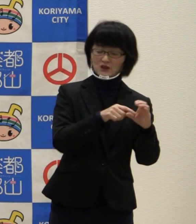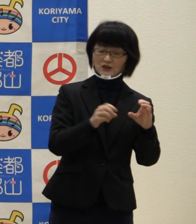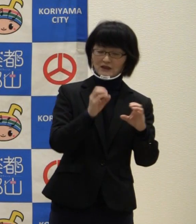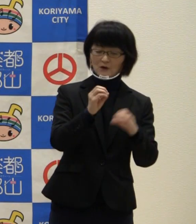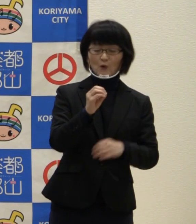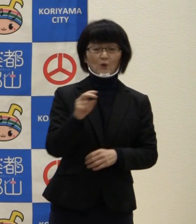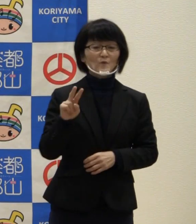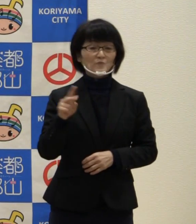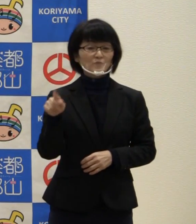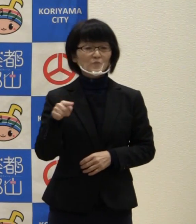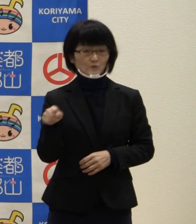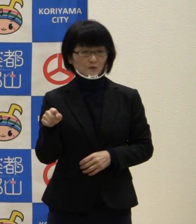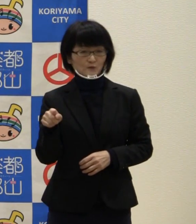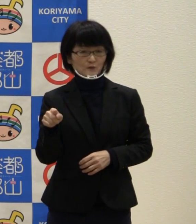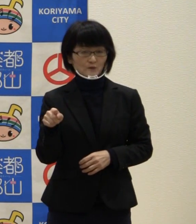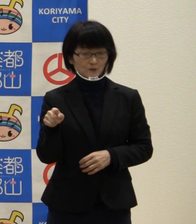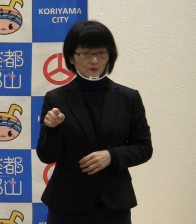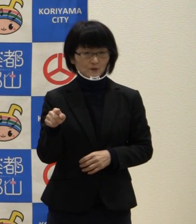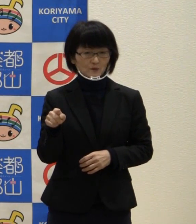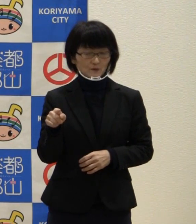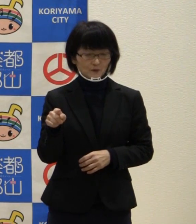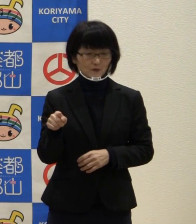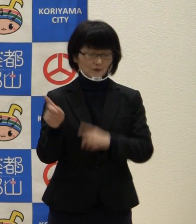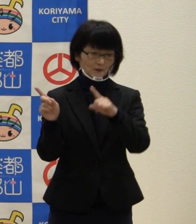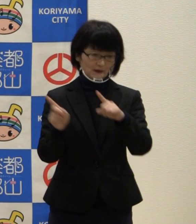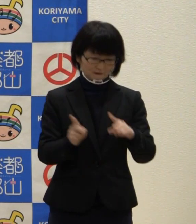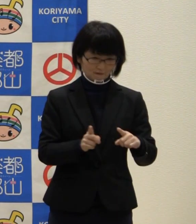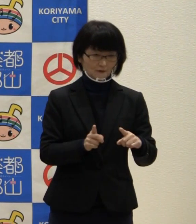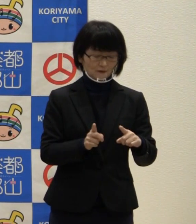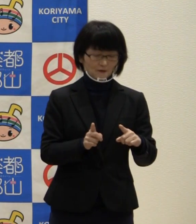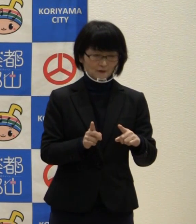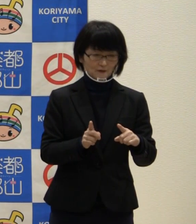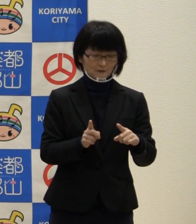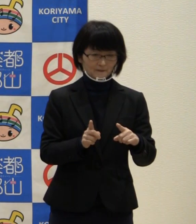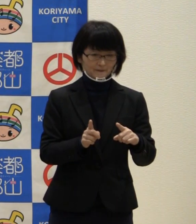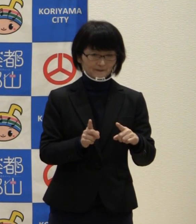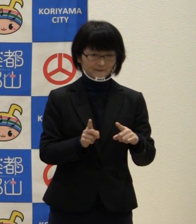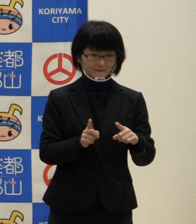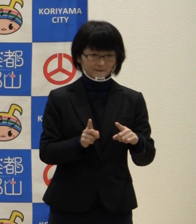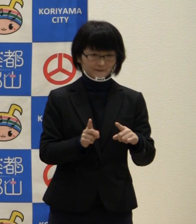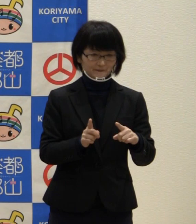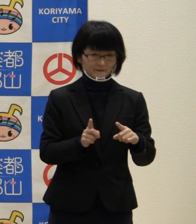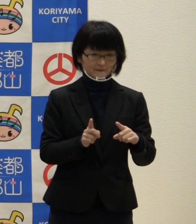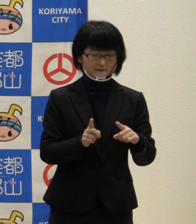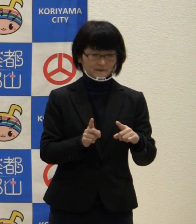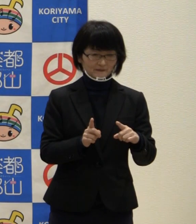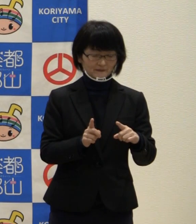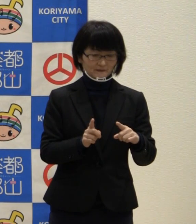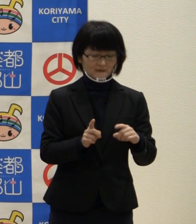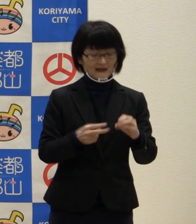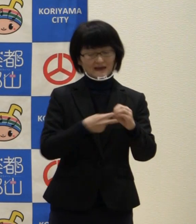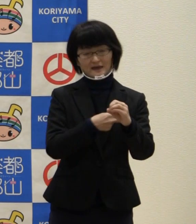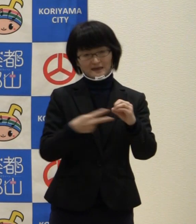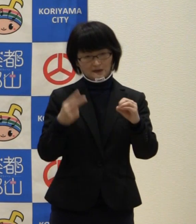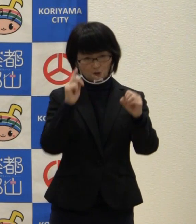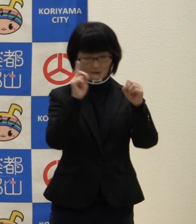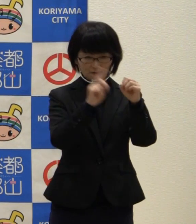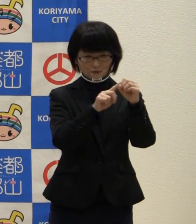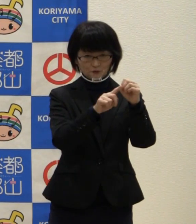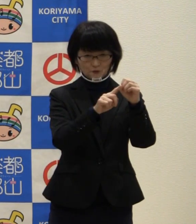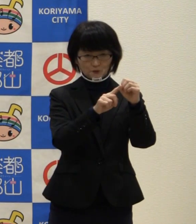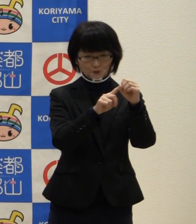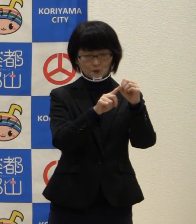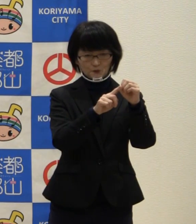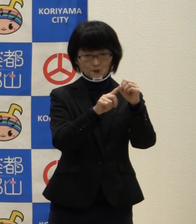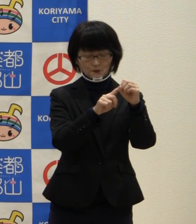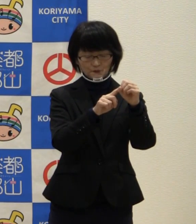CO2 2050年に30年かけてですね、CO2 排出ゼロを目指すと、実質ゼロを目